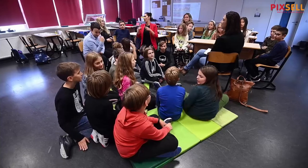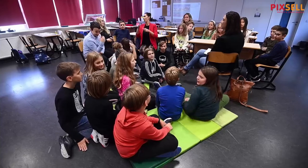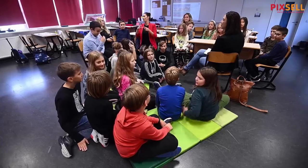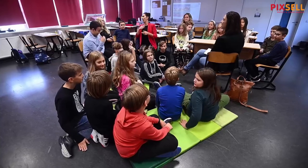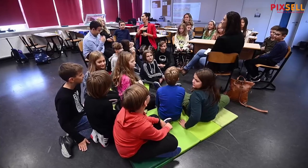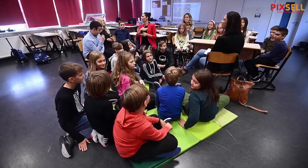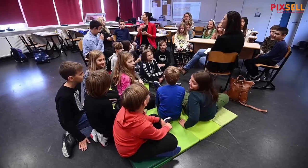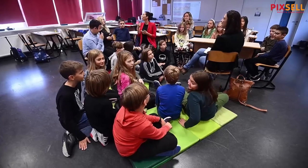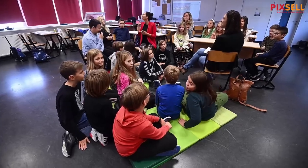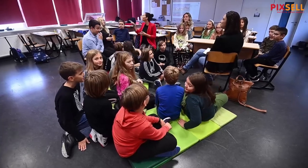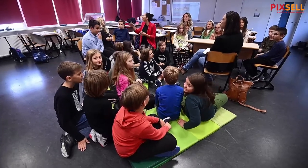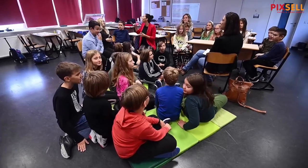Não, não foi a Debbie Niner de Friends.